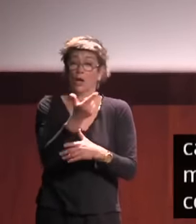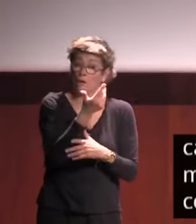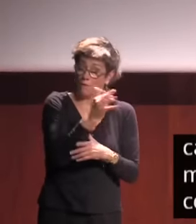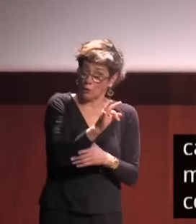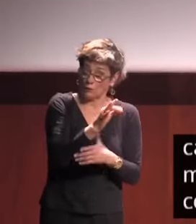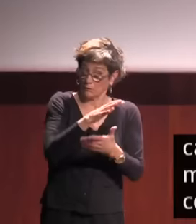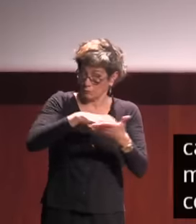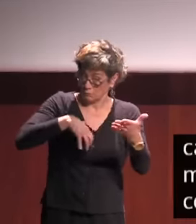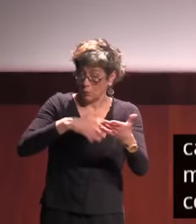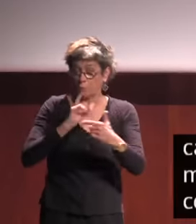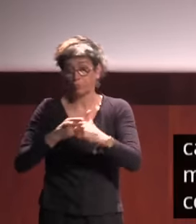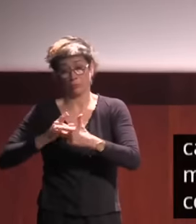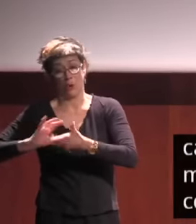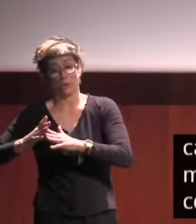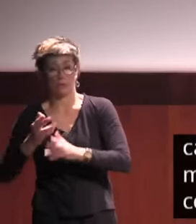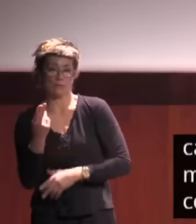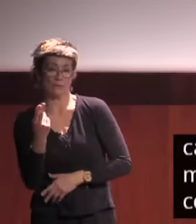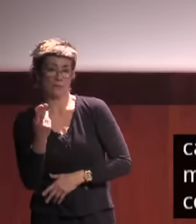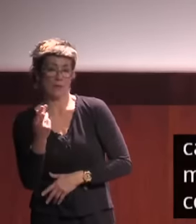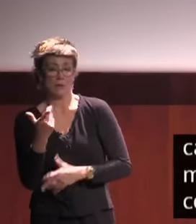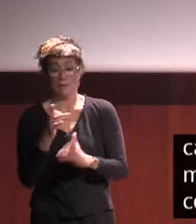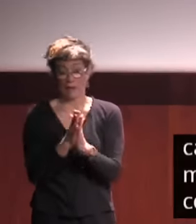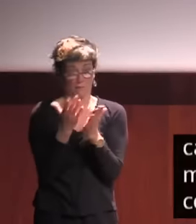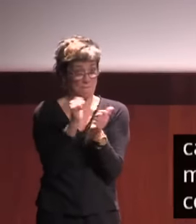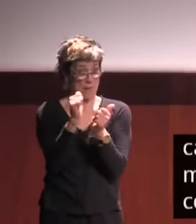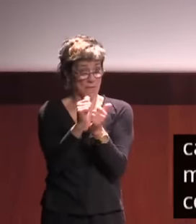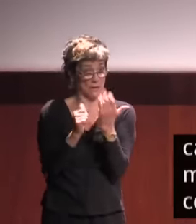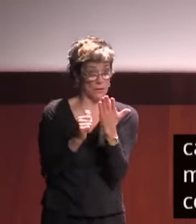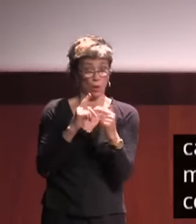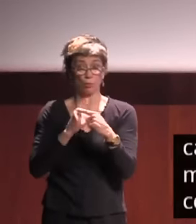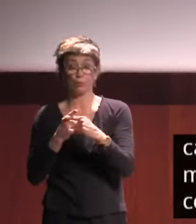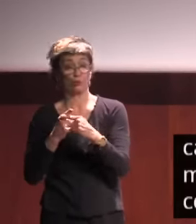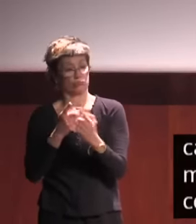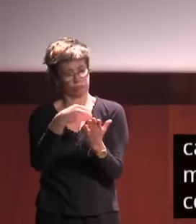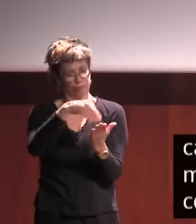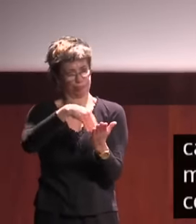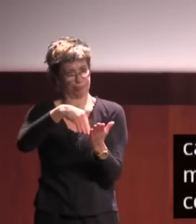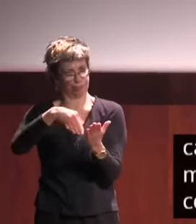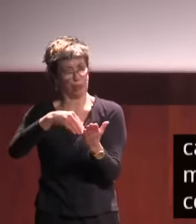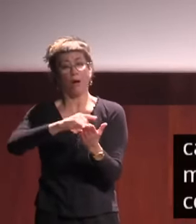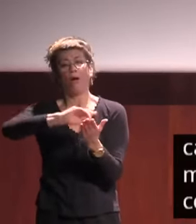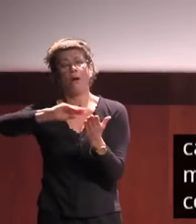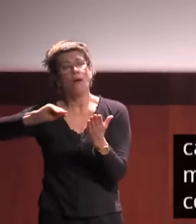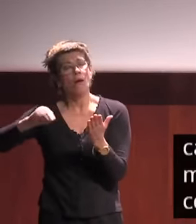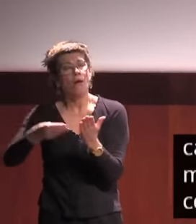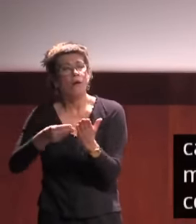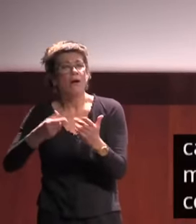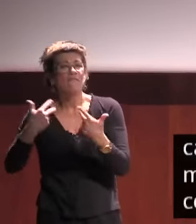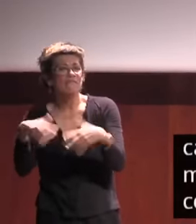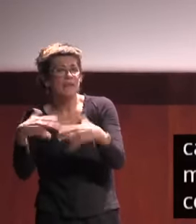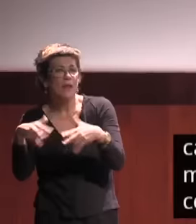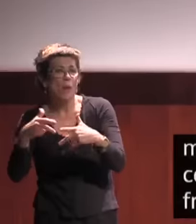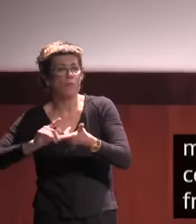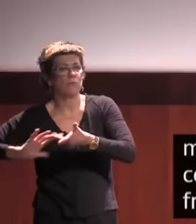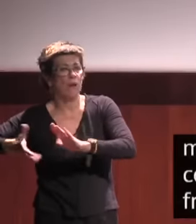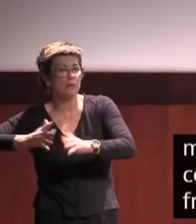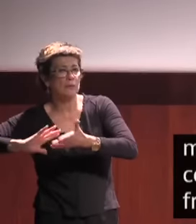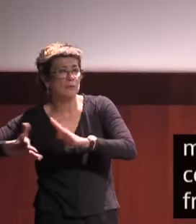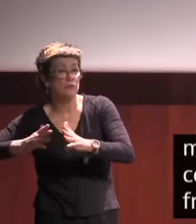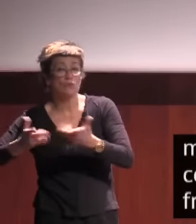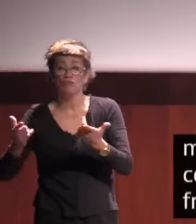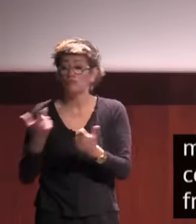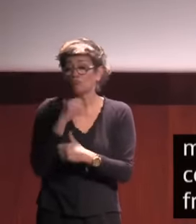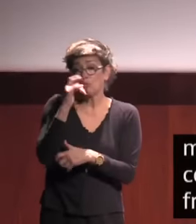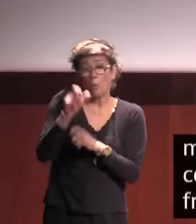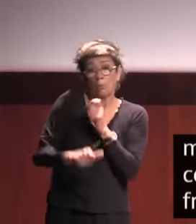française, hybride, c'est-à-dire un livre papier avec un texte écrit en français, accompagné de vidéos en langue des signes française que le